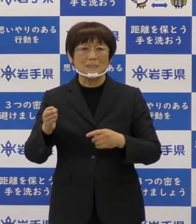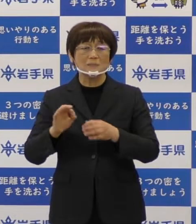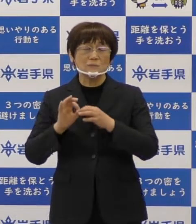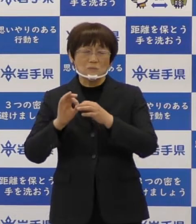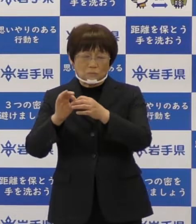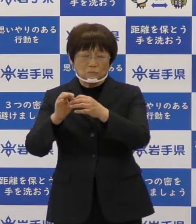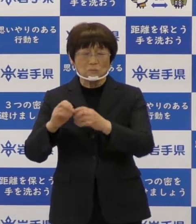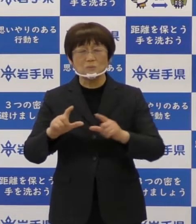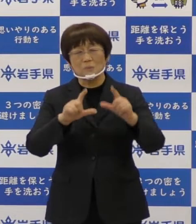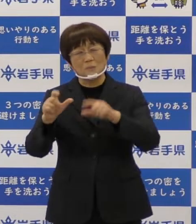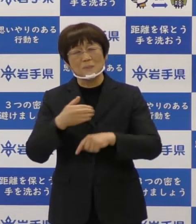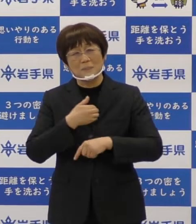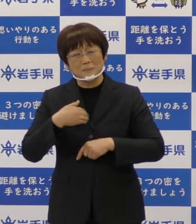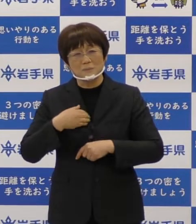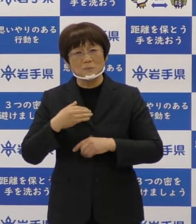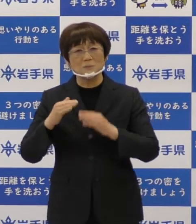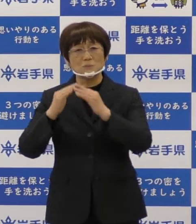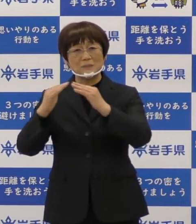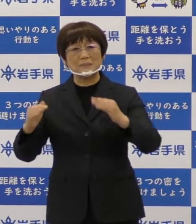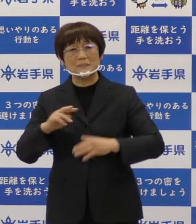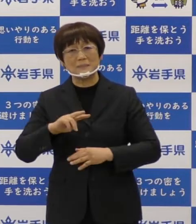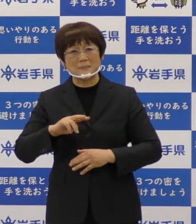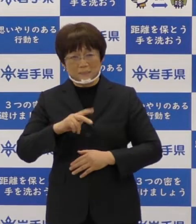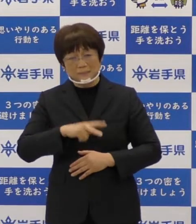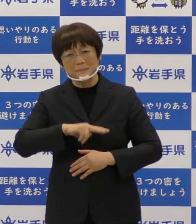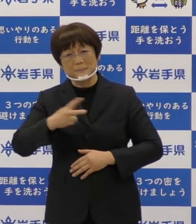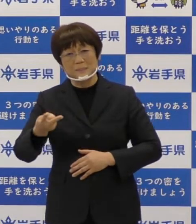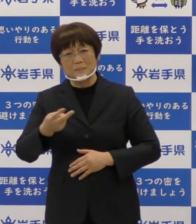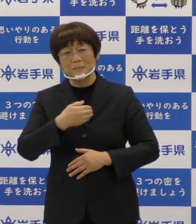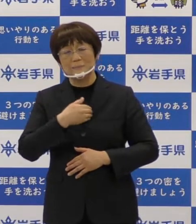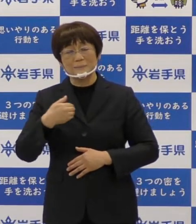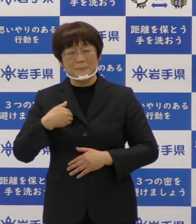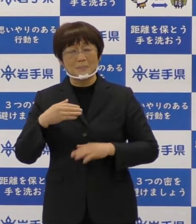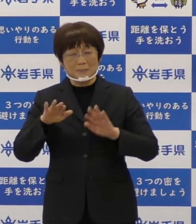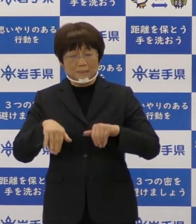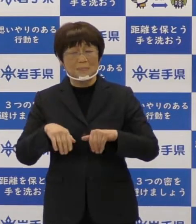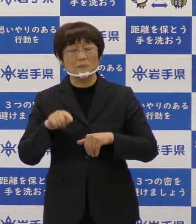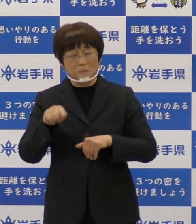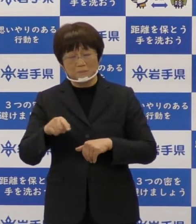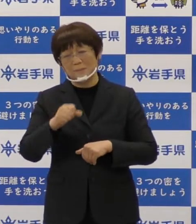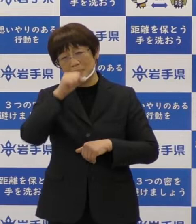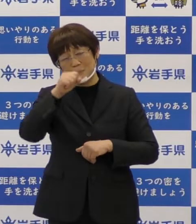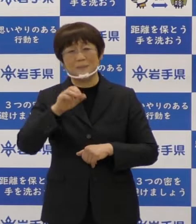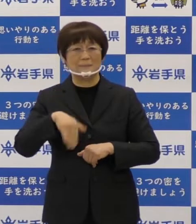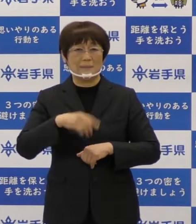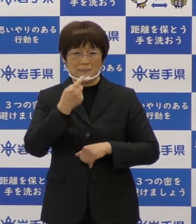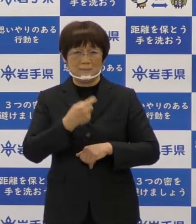住宅に皆さん移ることができて、よかったと思います。